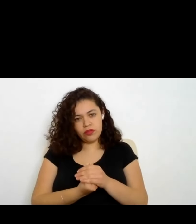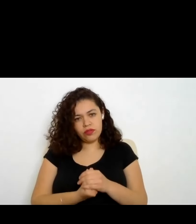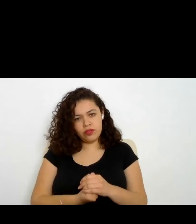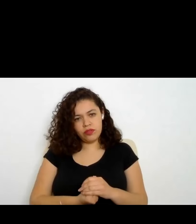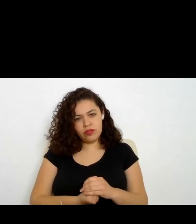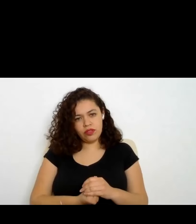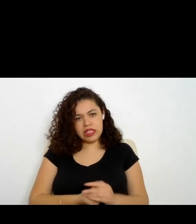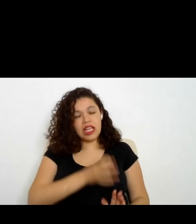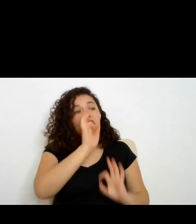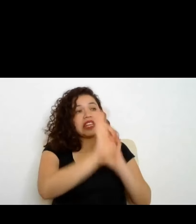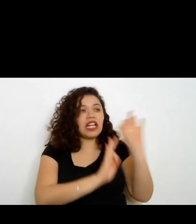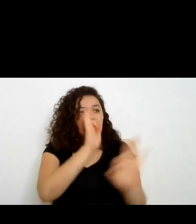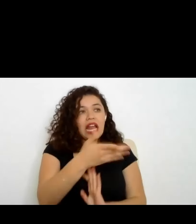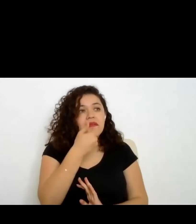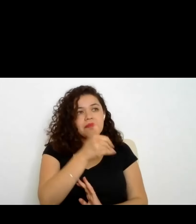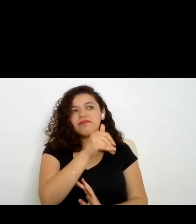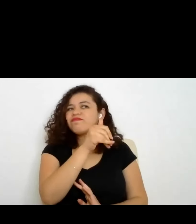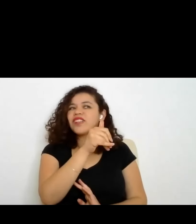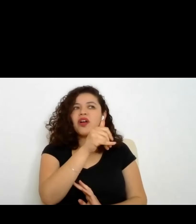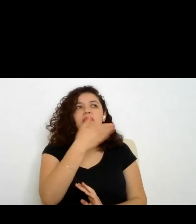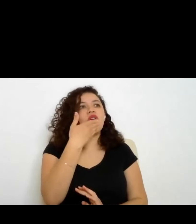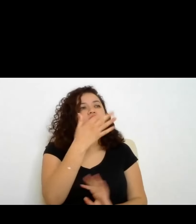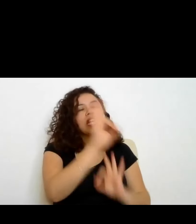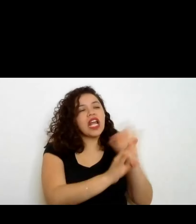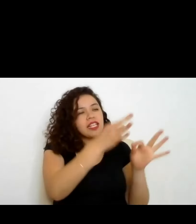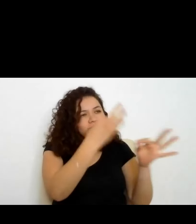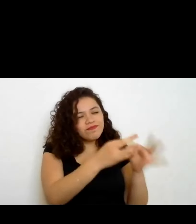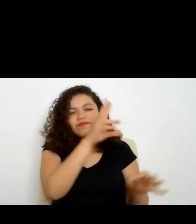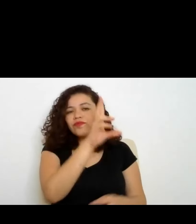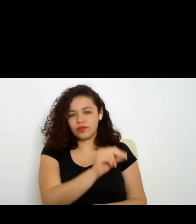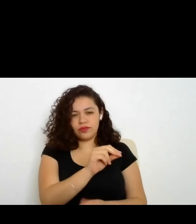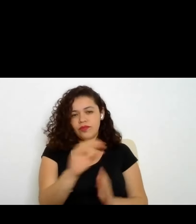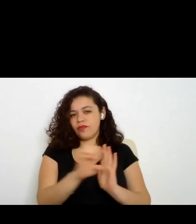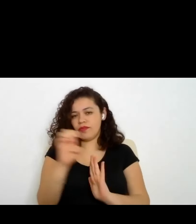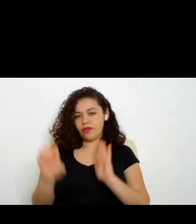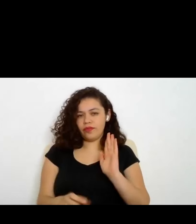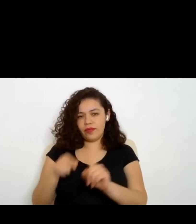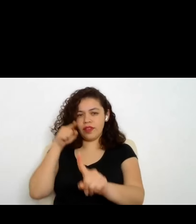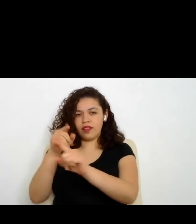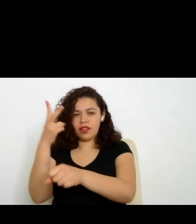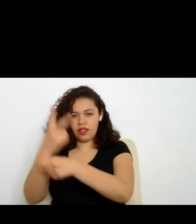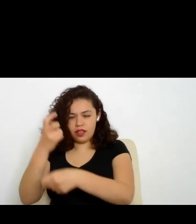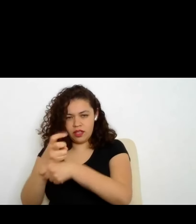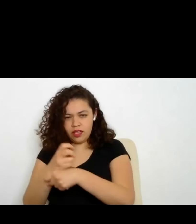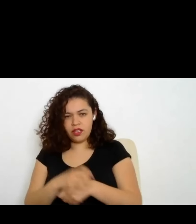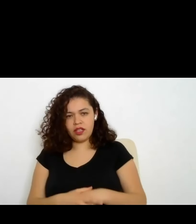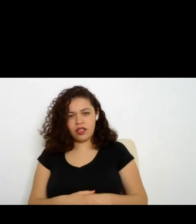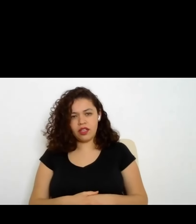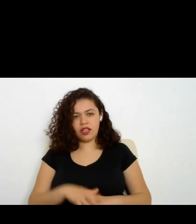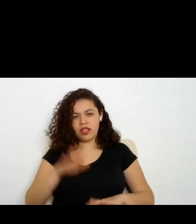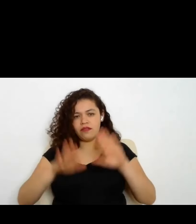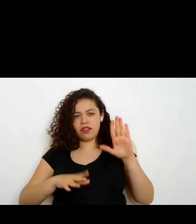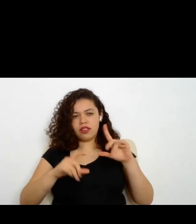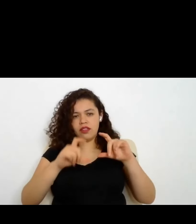concreto tratamiento. Entonces, a lo mejor yo en esto de las finalidades secundarias que les comentaba, que muchas veces nos ponen